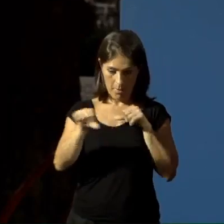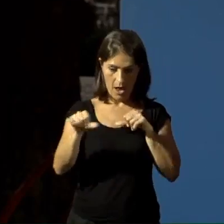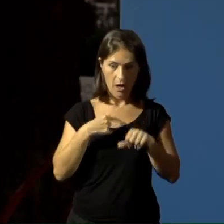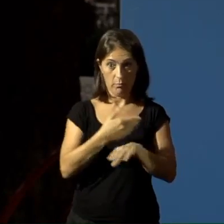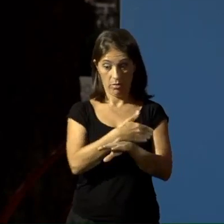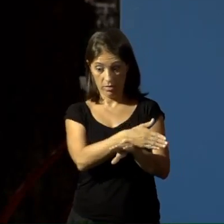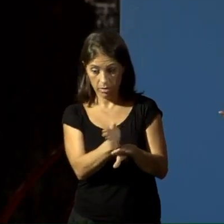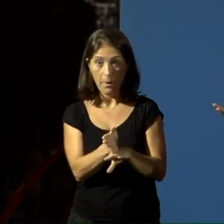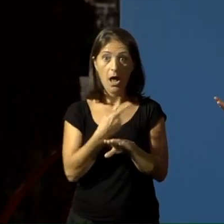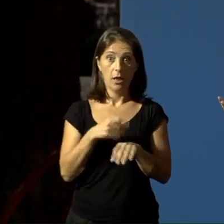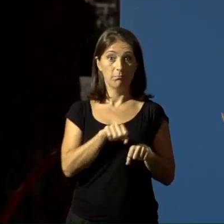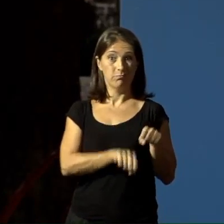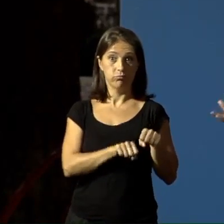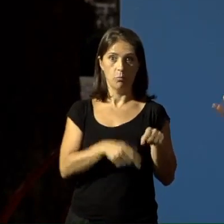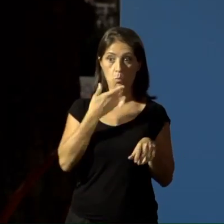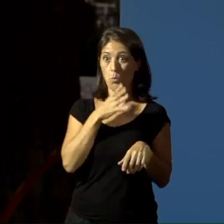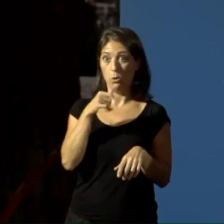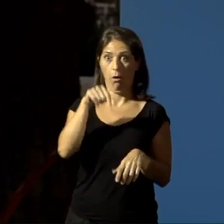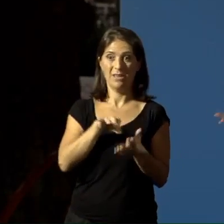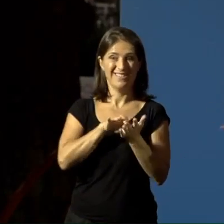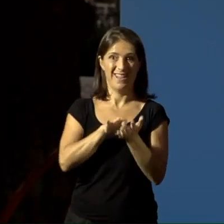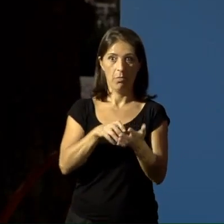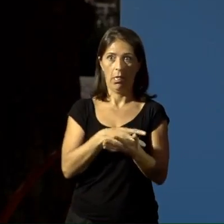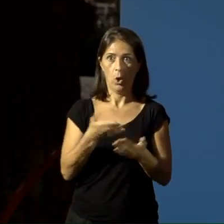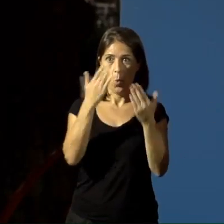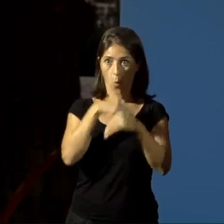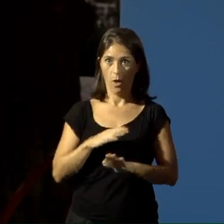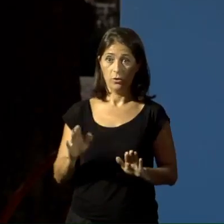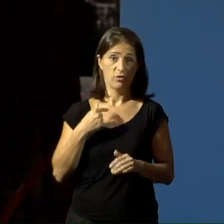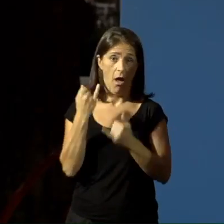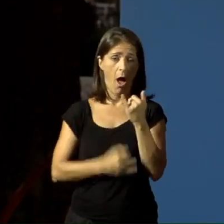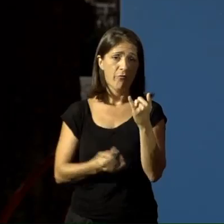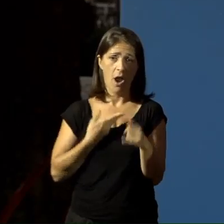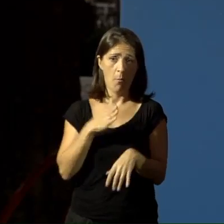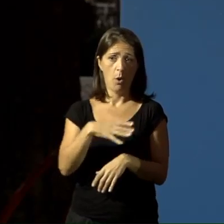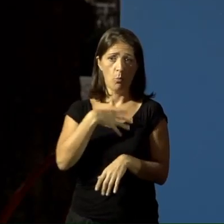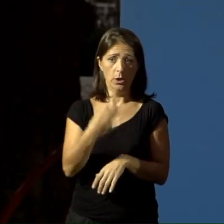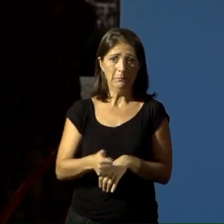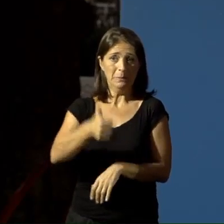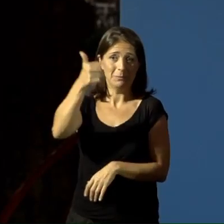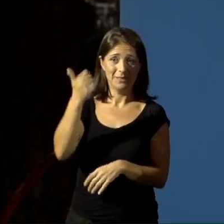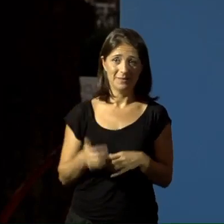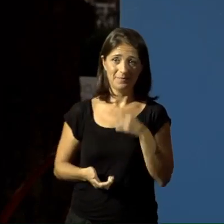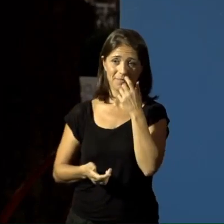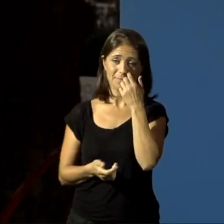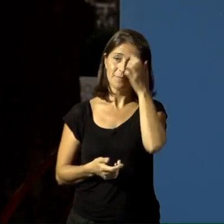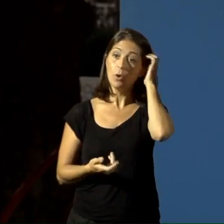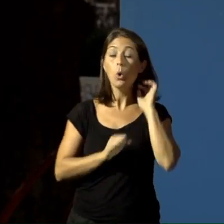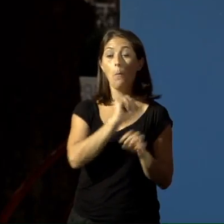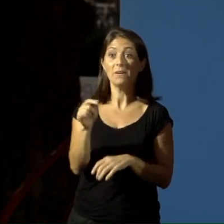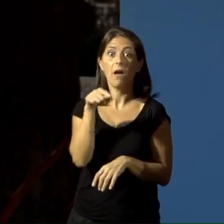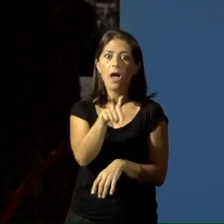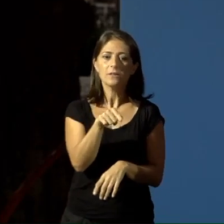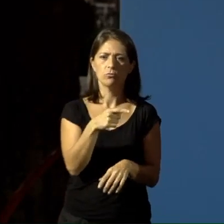temos servicio de hematoloxía, temos máis posibilidades de morrer. Esta parte de Ourense é a que ten que